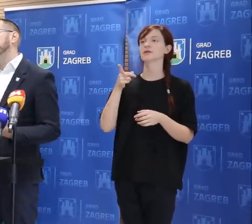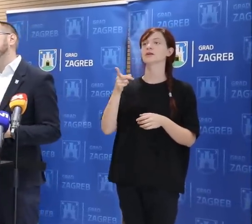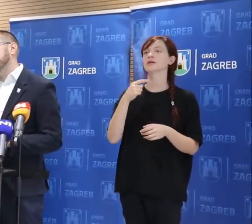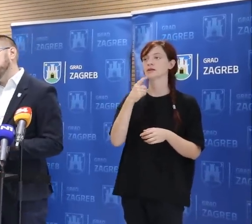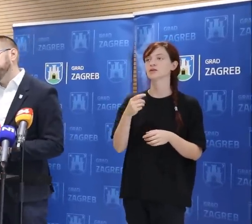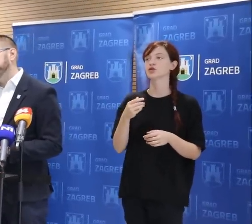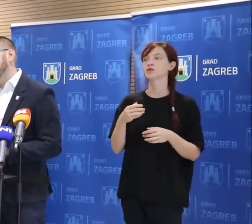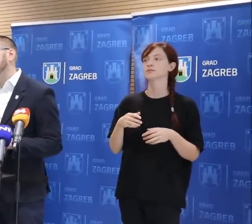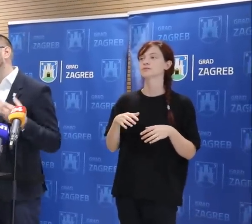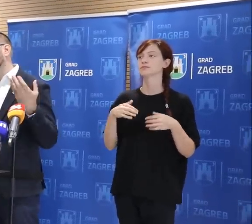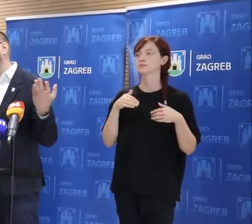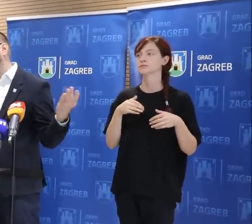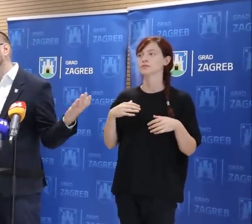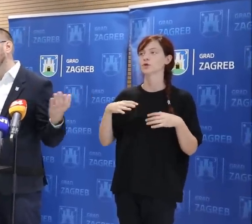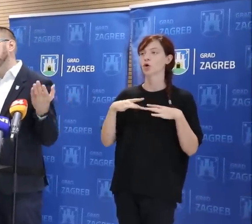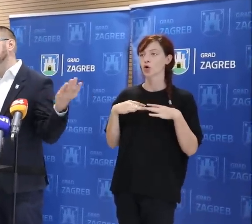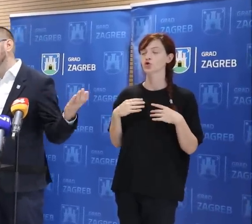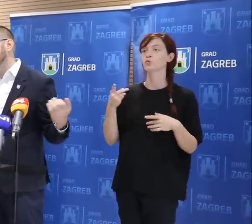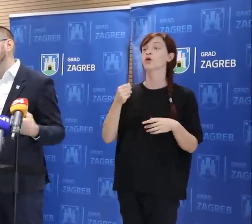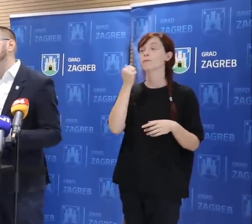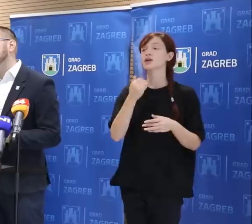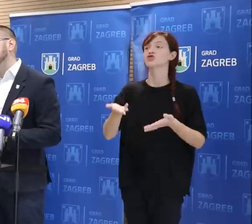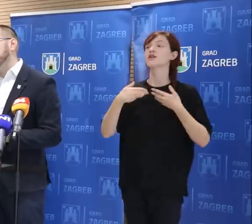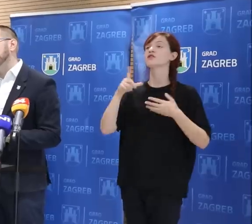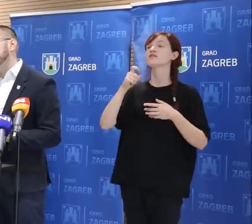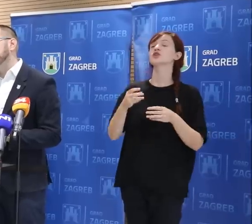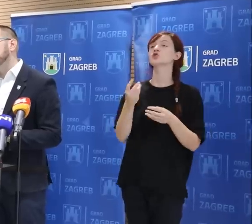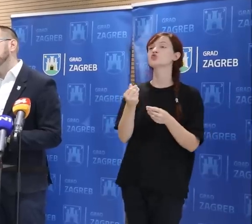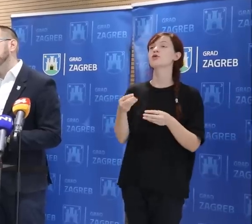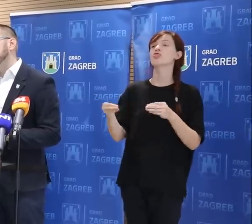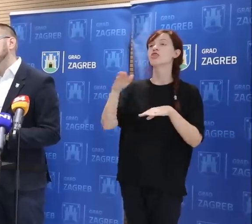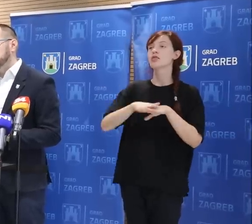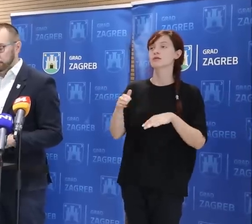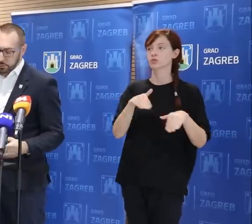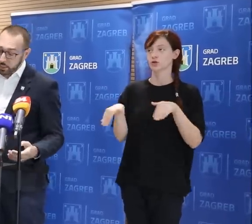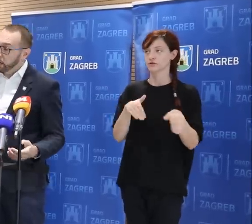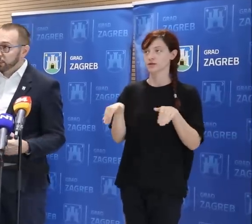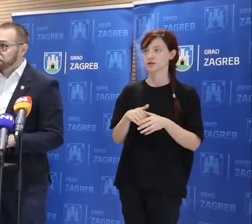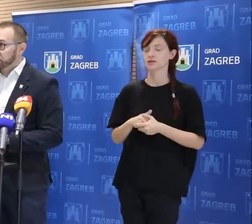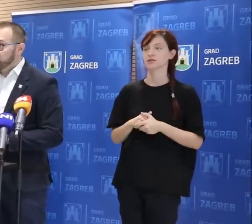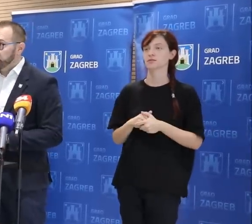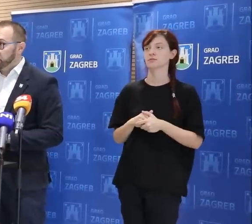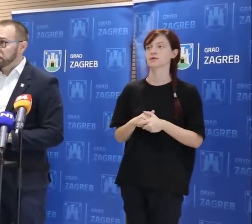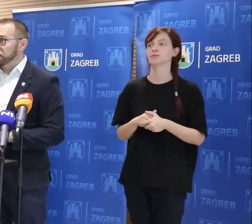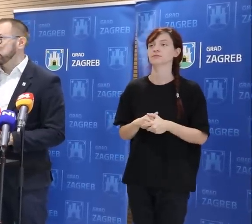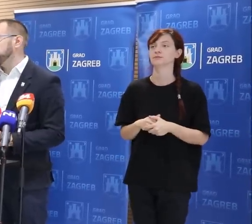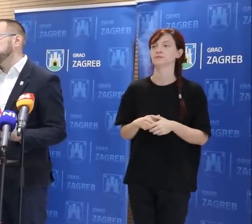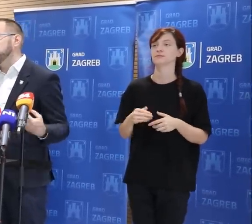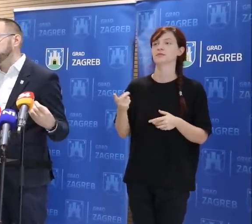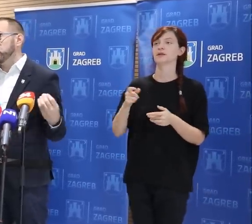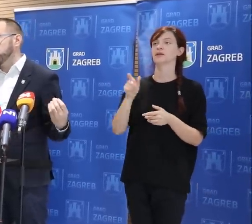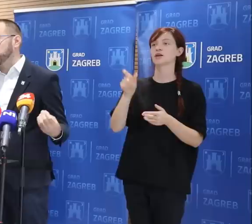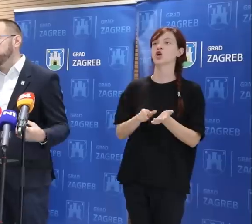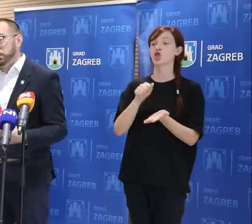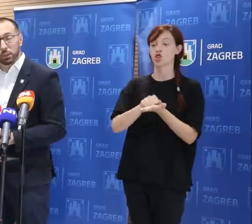dodatka u izađenici. Van. Evo, prekidate me, ne date mi da odgovorim. Meni ste pitanje postavili, ja sam dao odgovor. Ne, ja vam nisam postavio pitanje. Vi